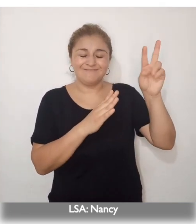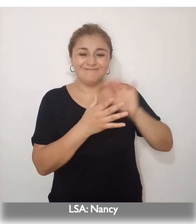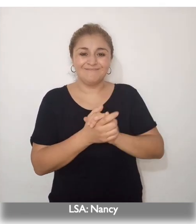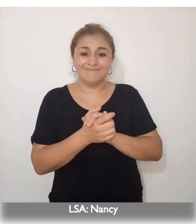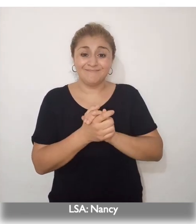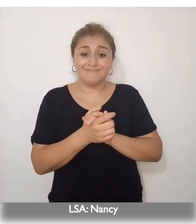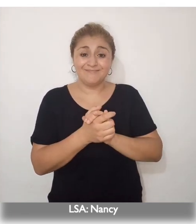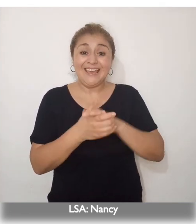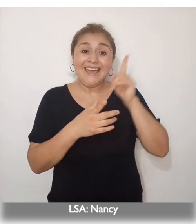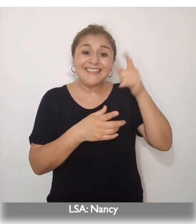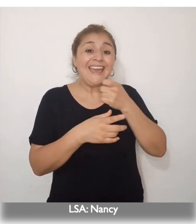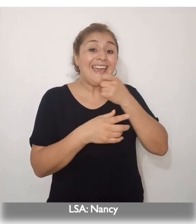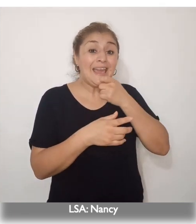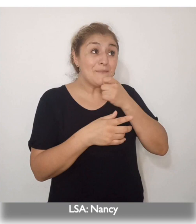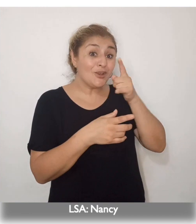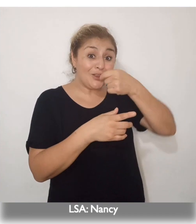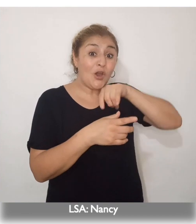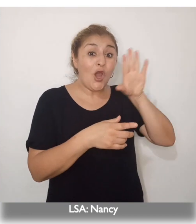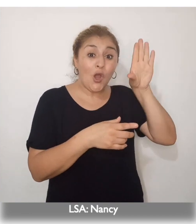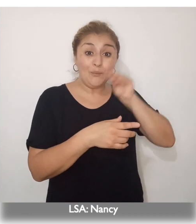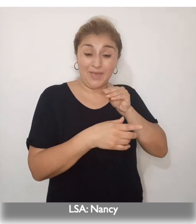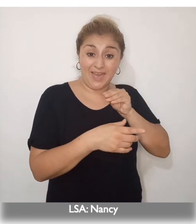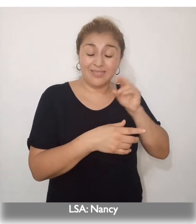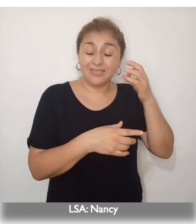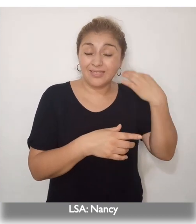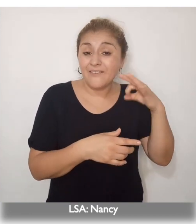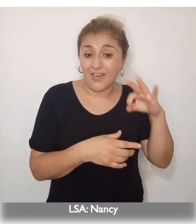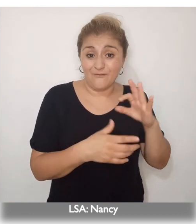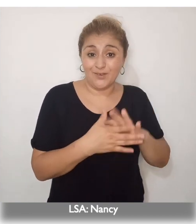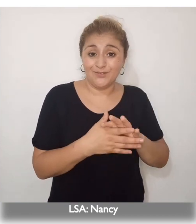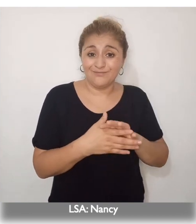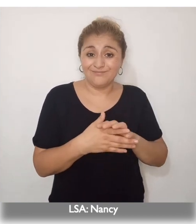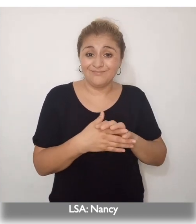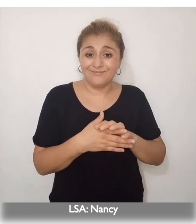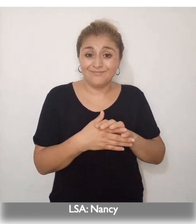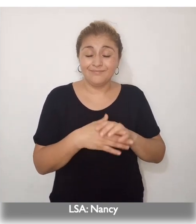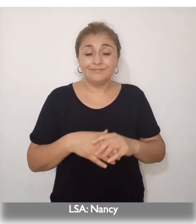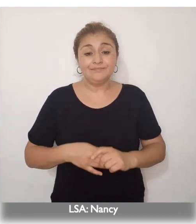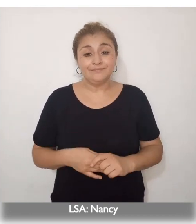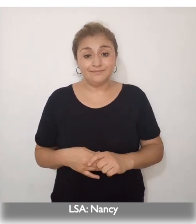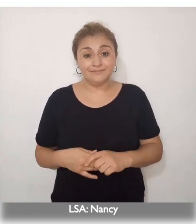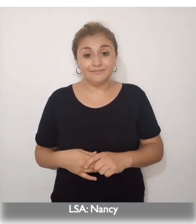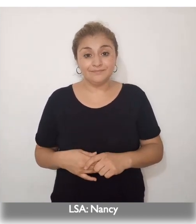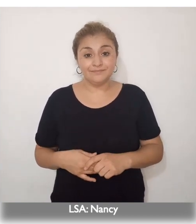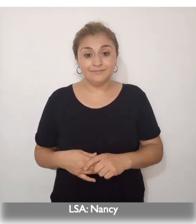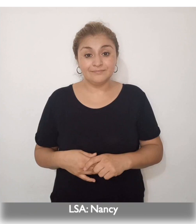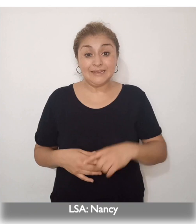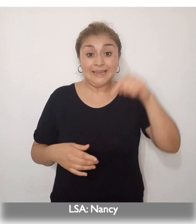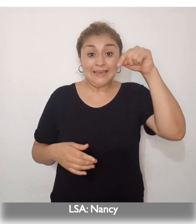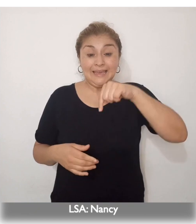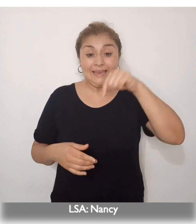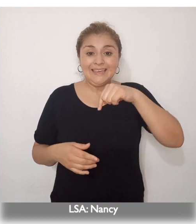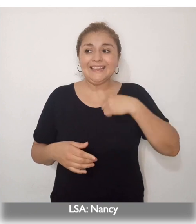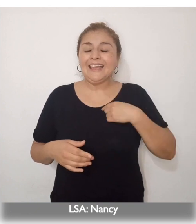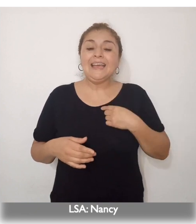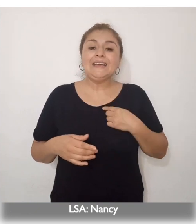si tomemos ejemplo de aquellos que son imitadores de Jesús este tipo